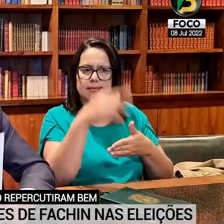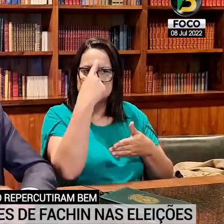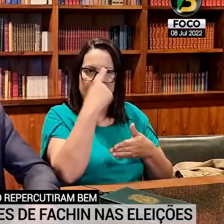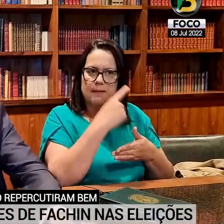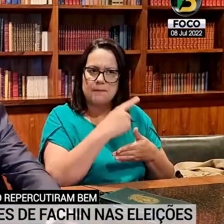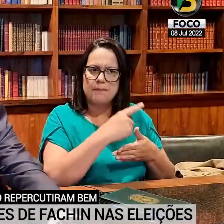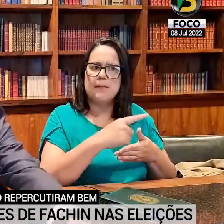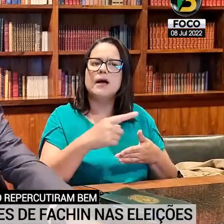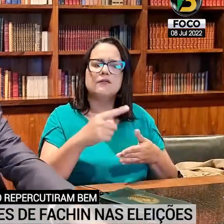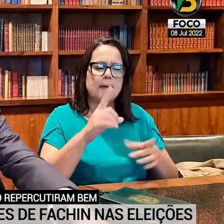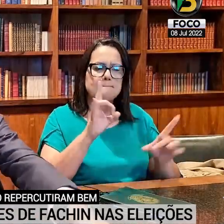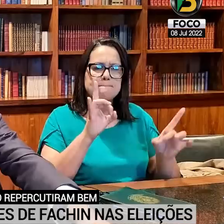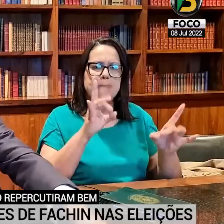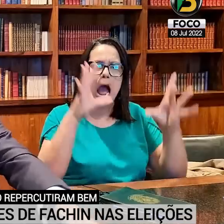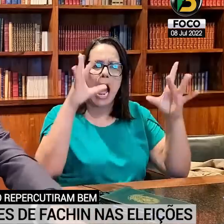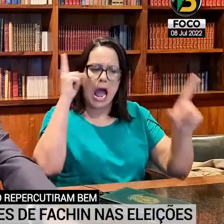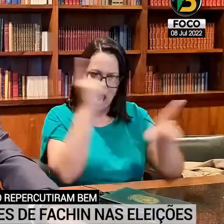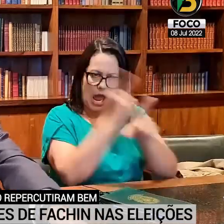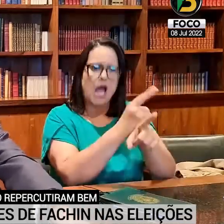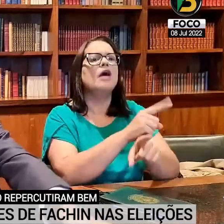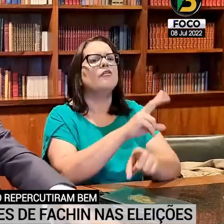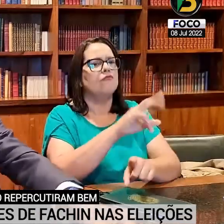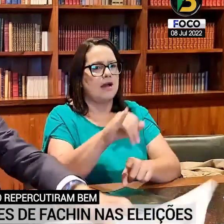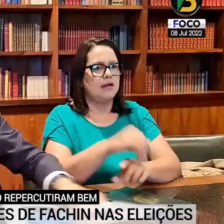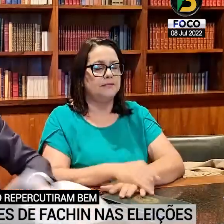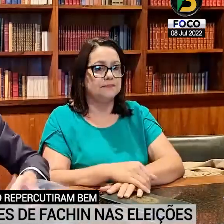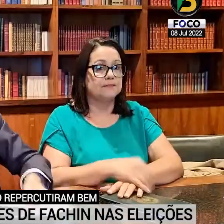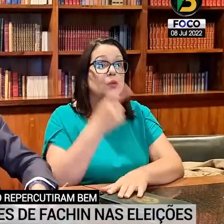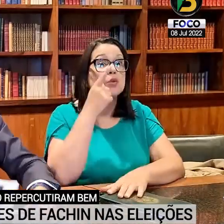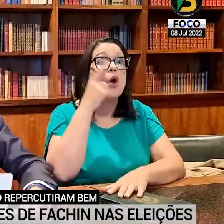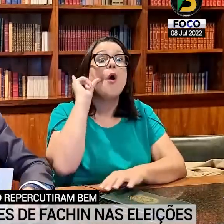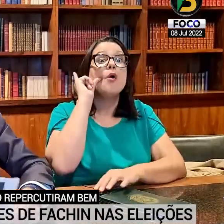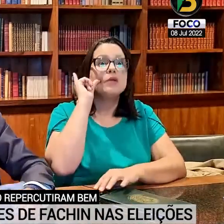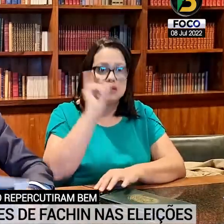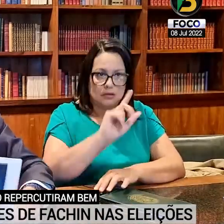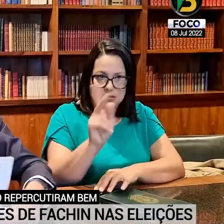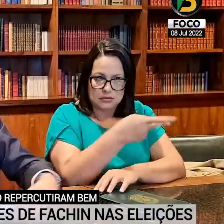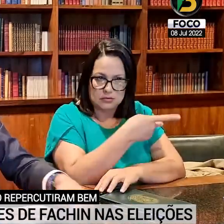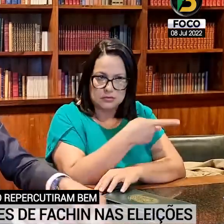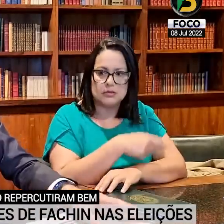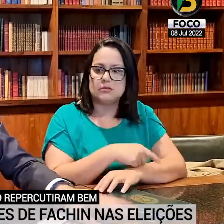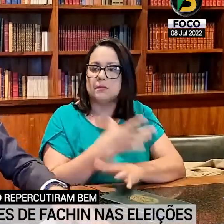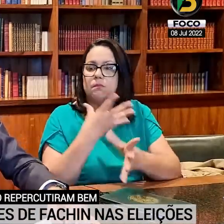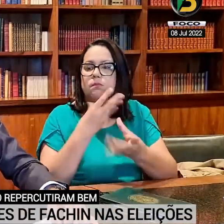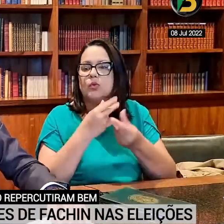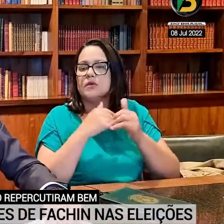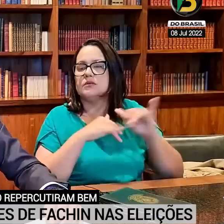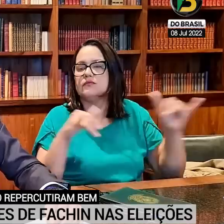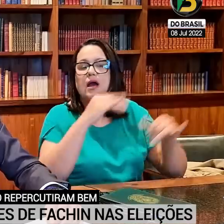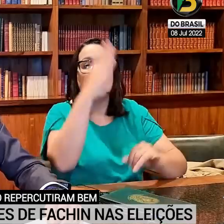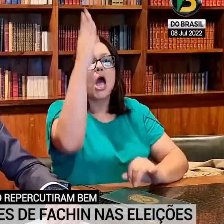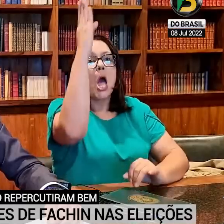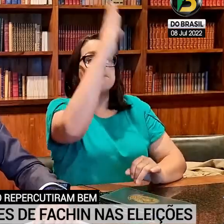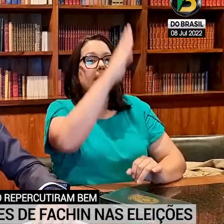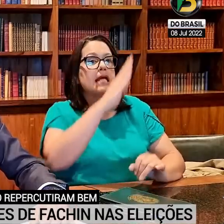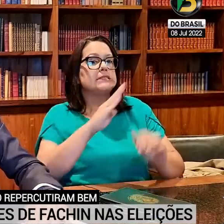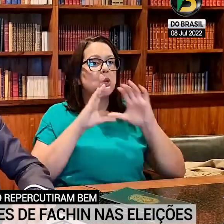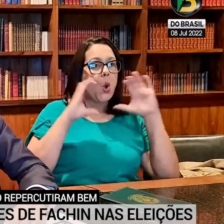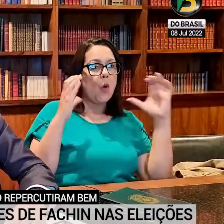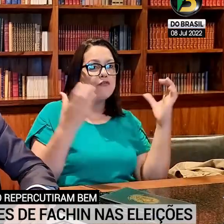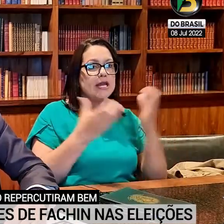será desvendar daqui a pouco dinheiro o dia de ontem rodou muito aqui e o Brasil compras em New